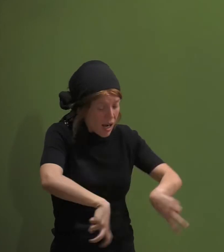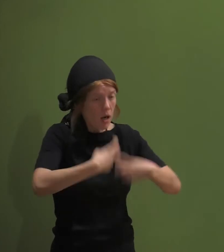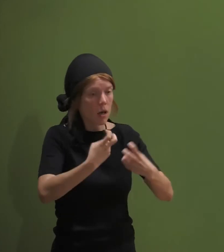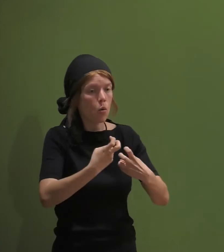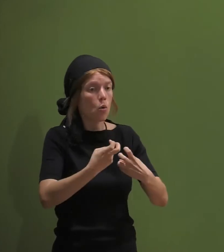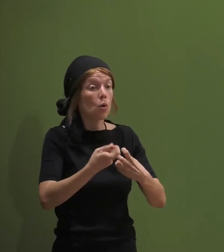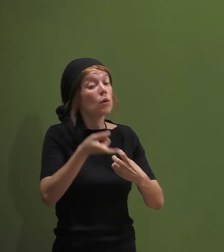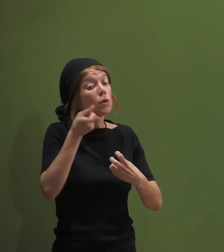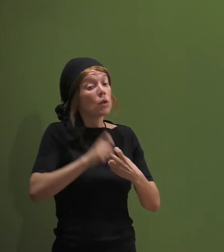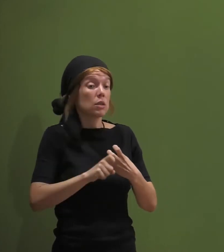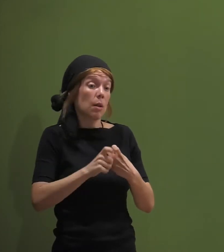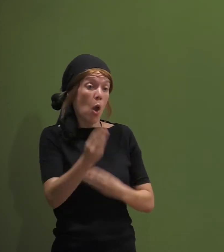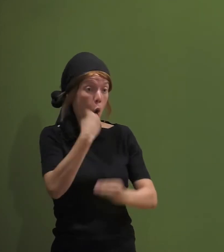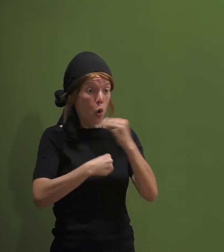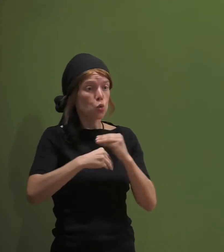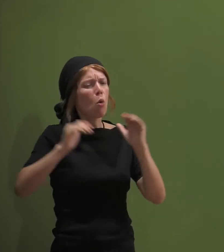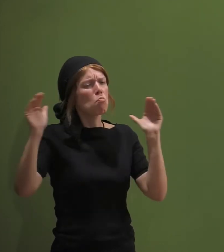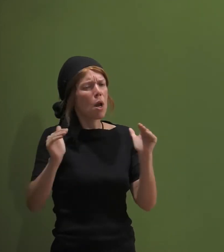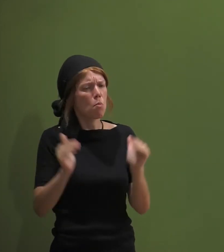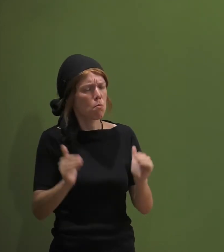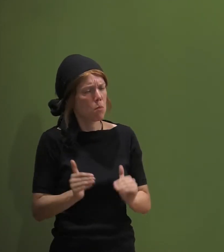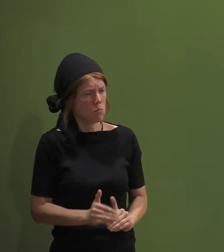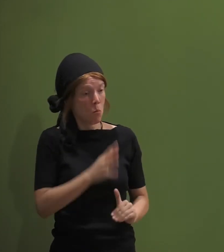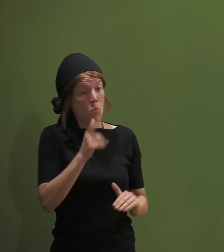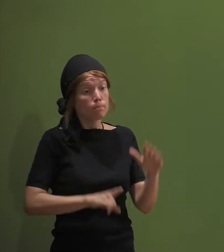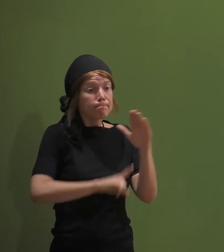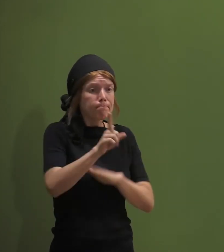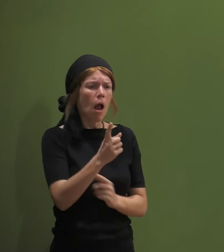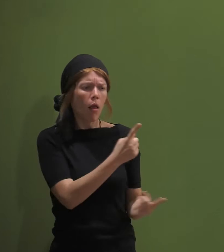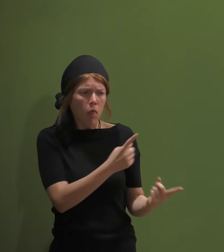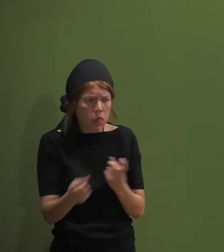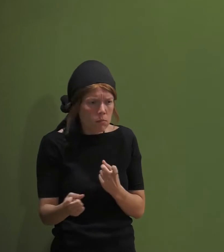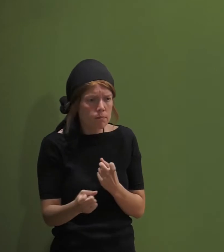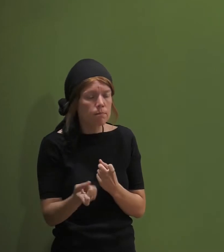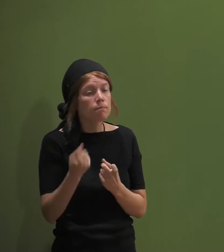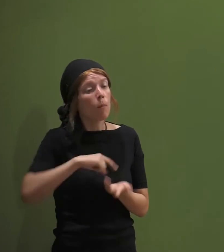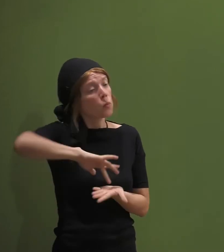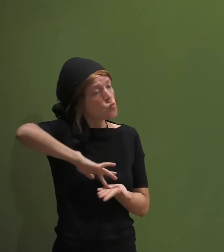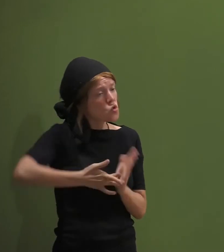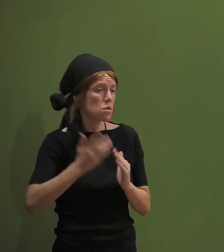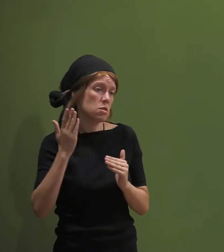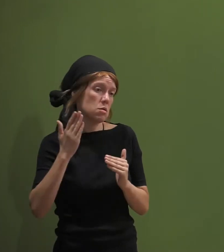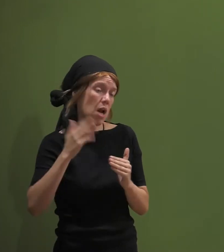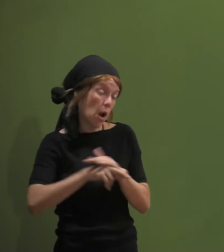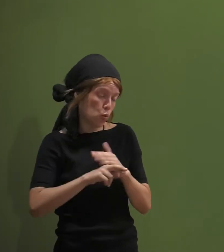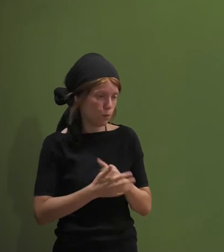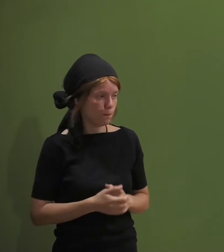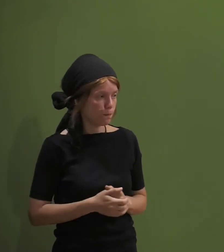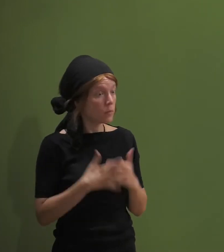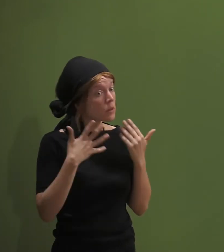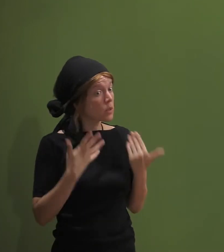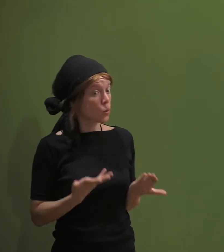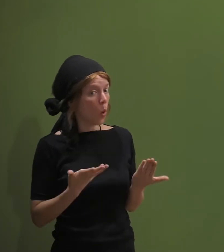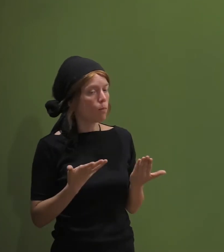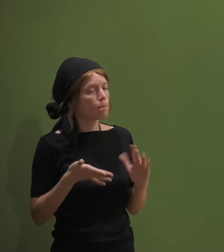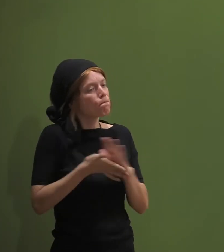reciclaje y la reducción del consumo para hacer frente al problema del crecimiento de las necesidades y el agotamiento de los recursos. Se trataría, por